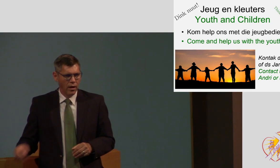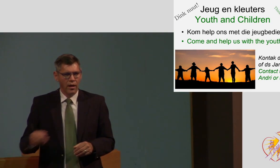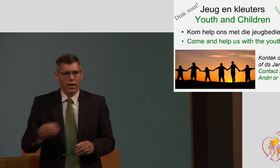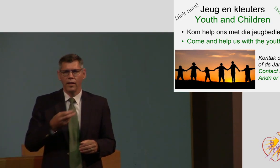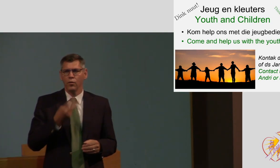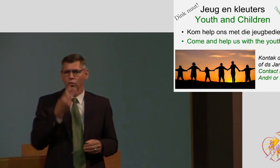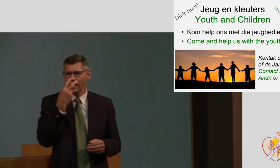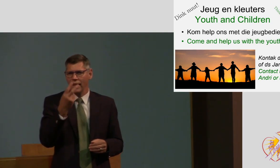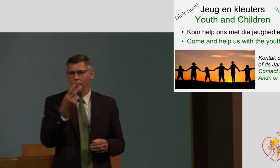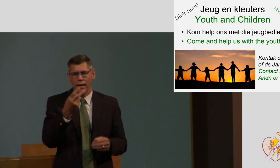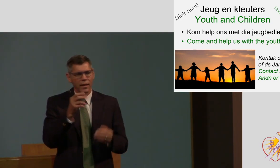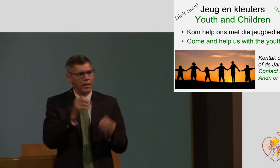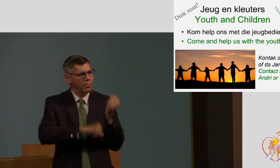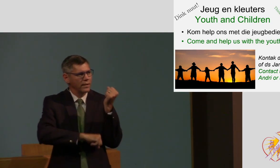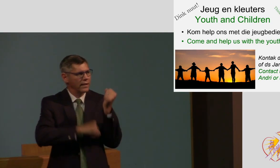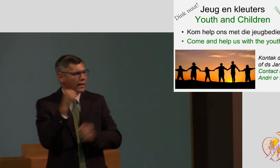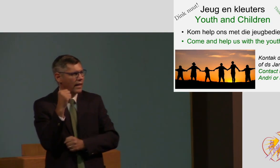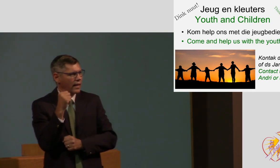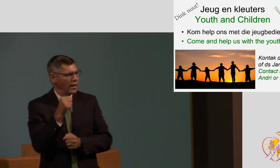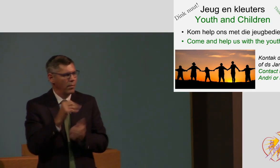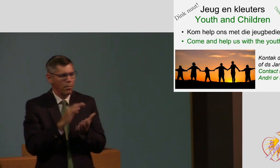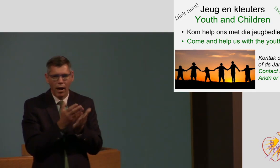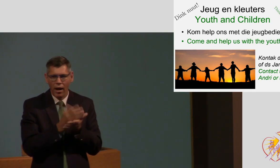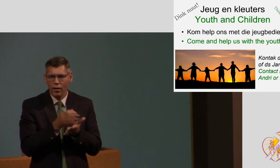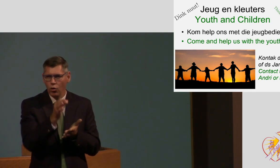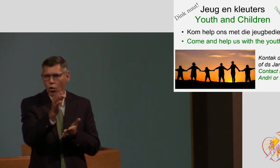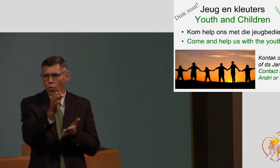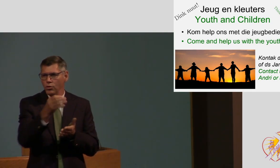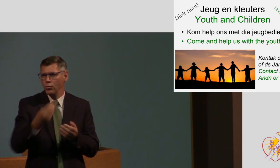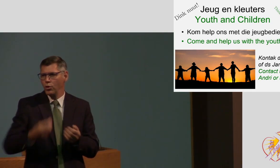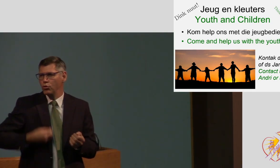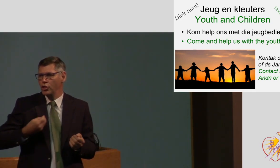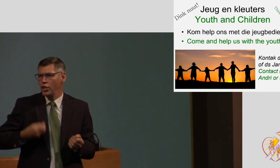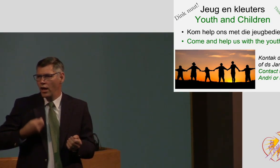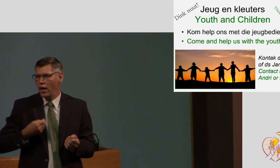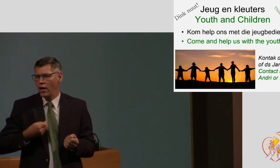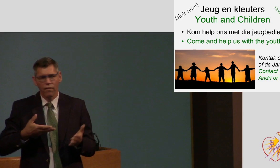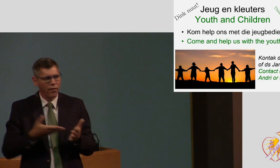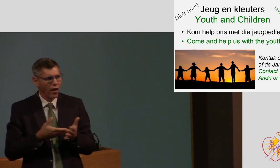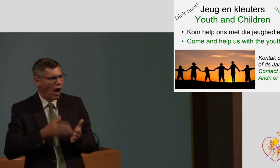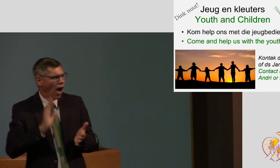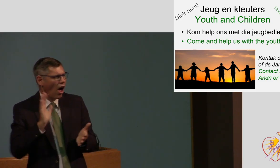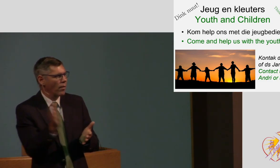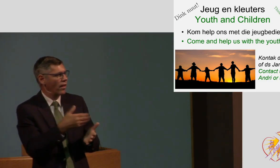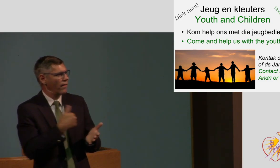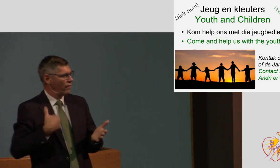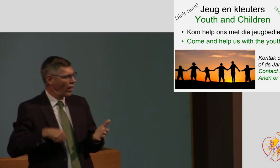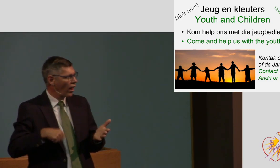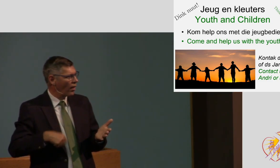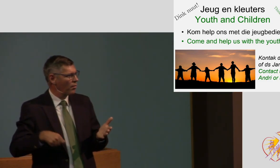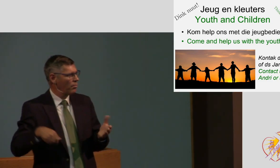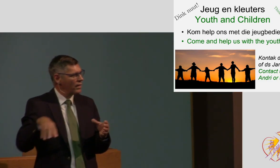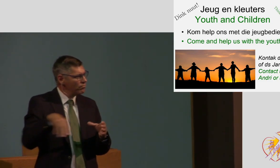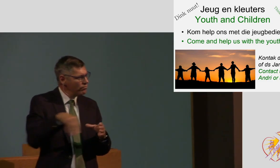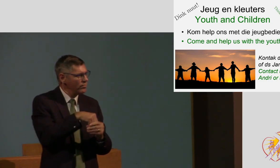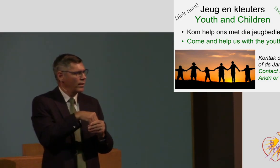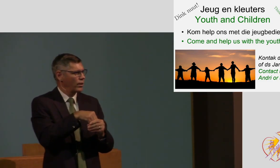En ons kyk bietjie strategie, beplan toekoms oor ons jeug, vra almal wat wil, bietjie betrokke